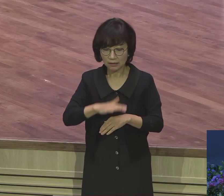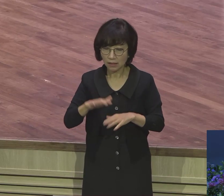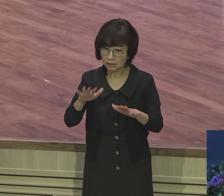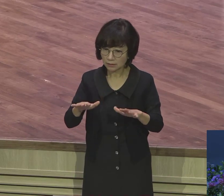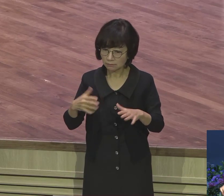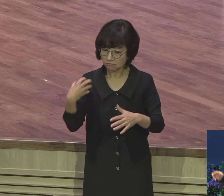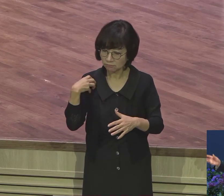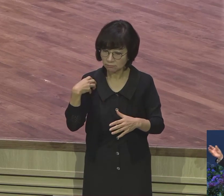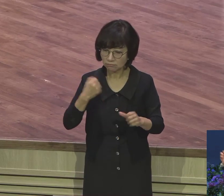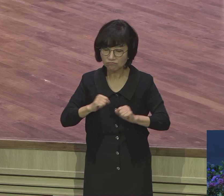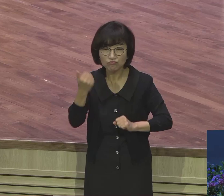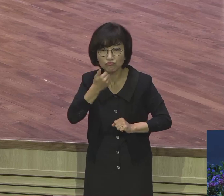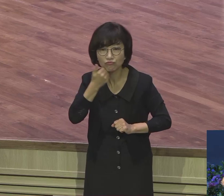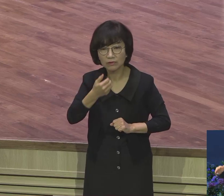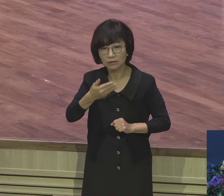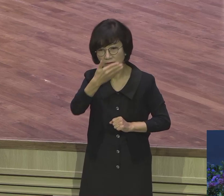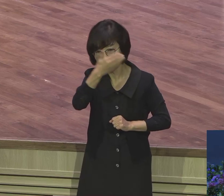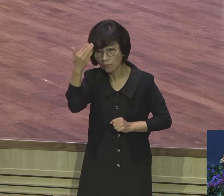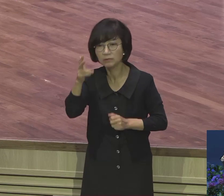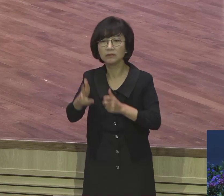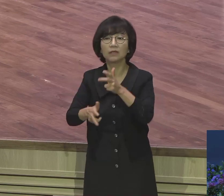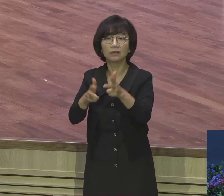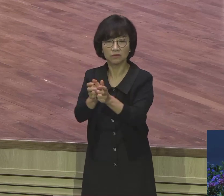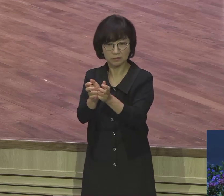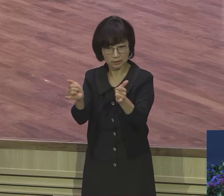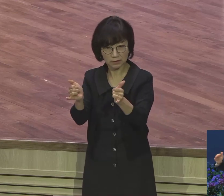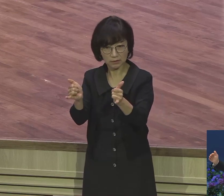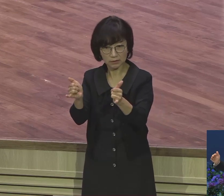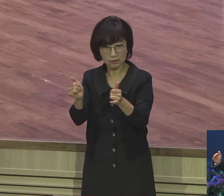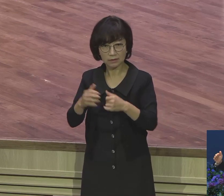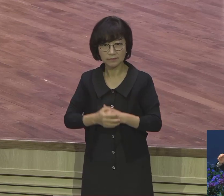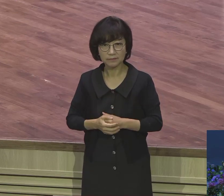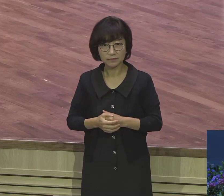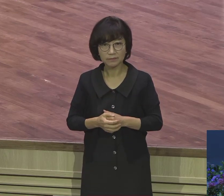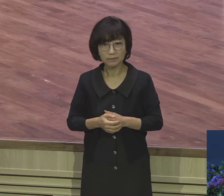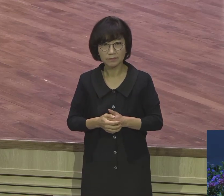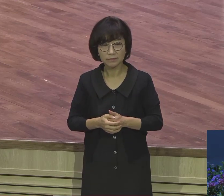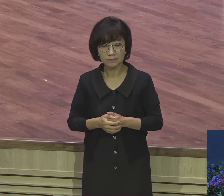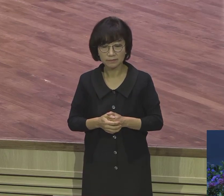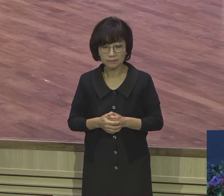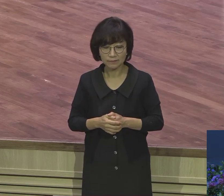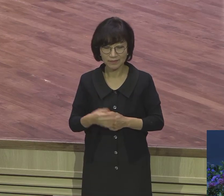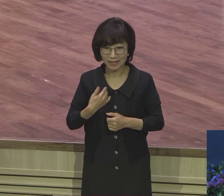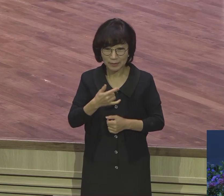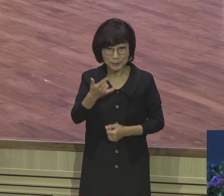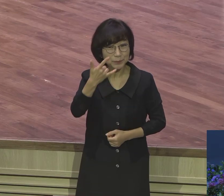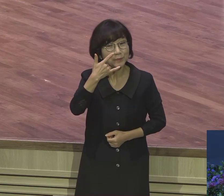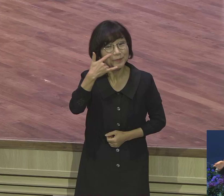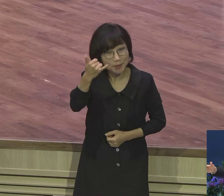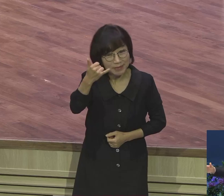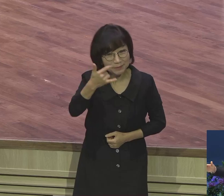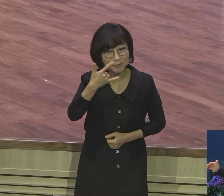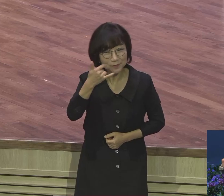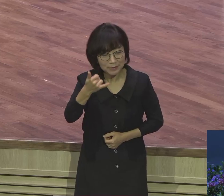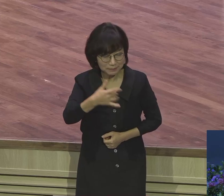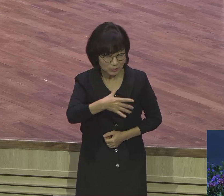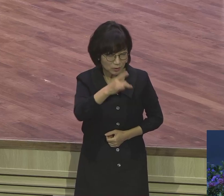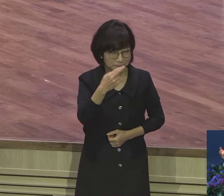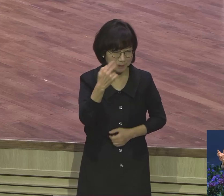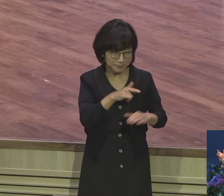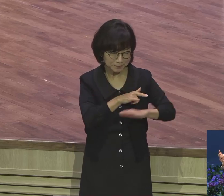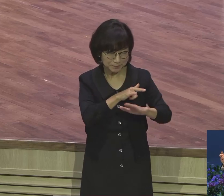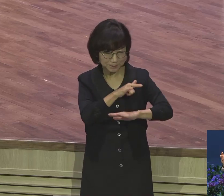과일장사하고 천물 좀 하고 직업이 어쩌게 그렇게 다한지 몰라 1세대들은 그렇게 몸으로 다 뛰었는데